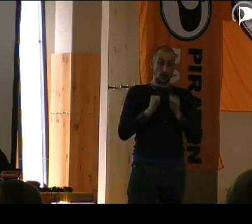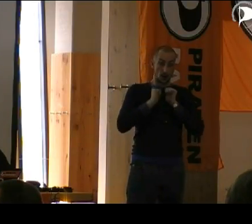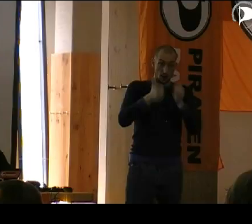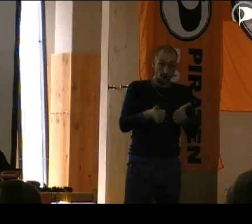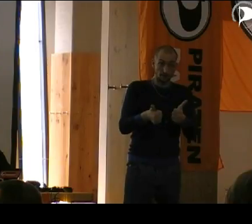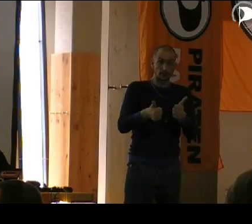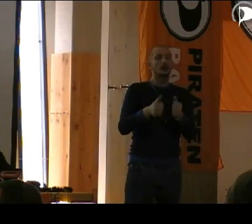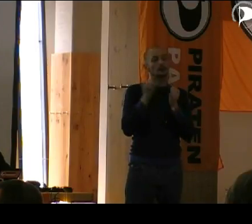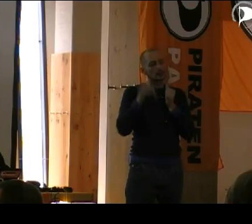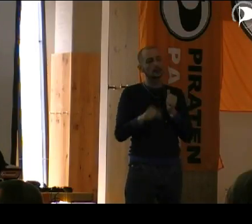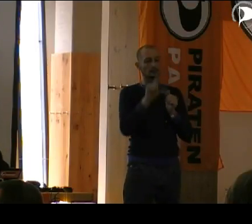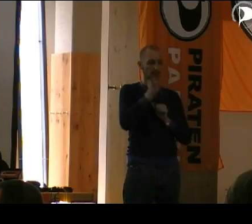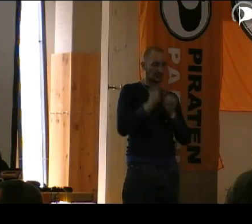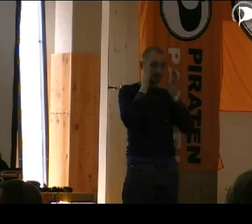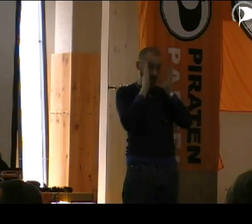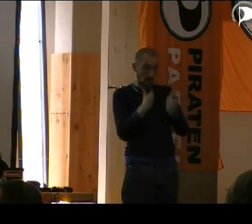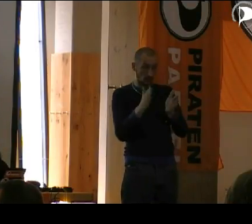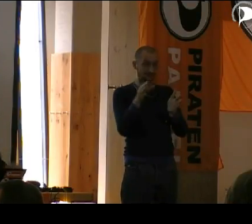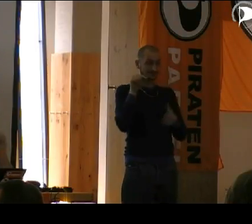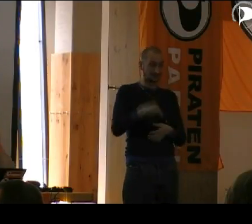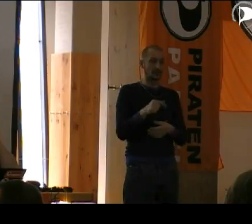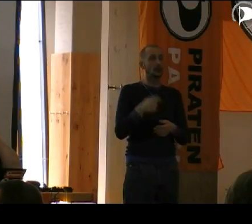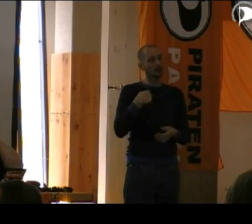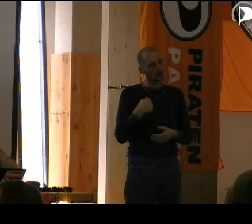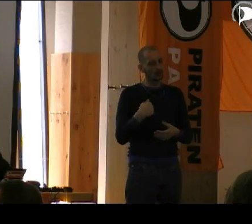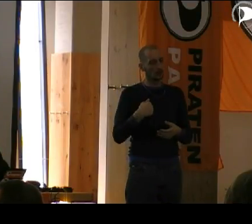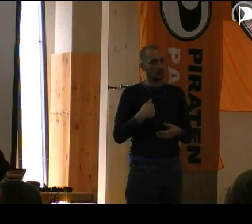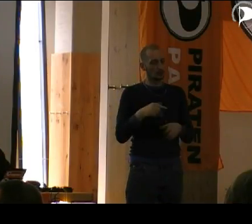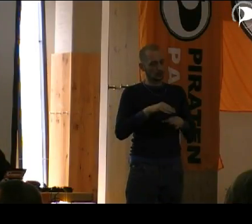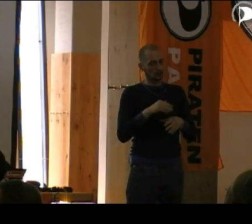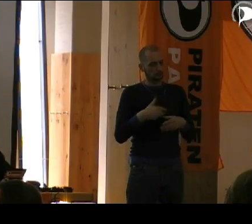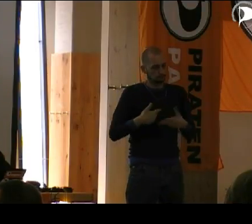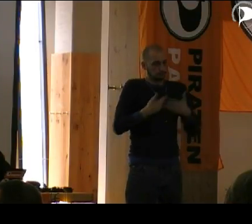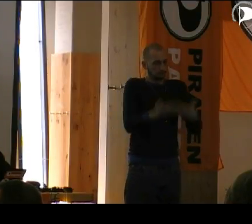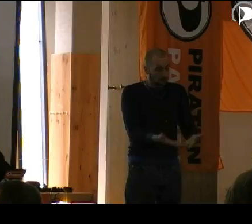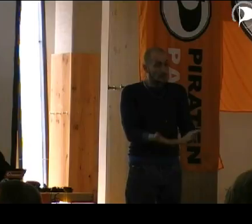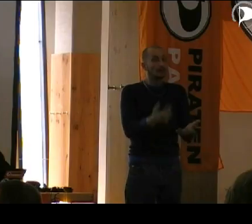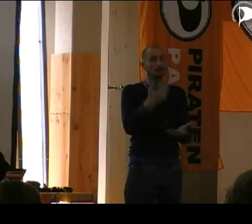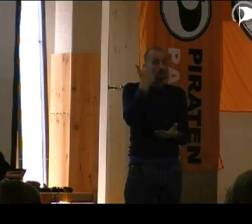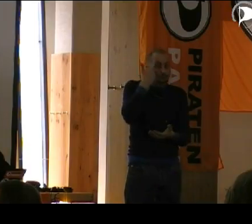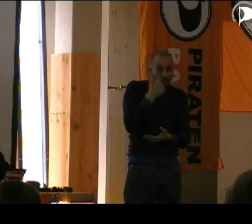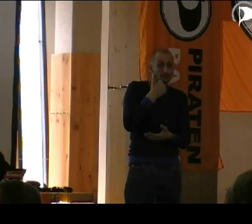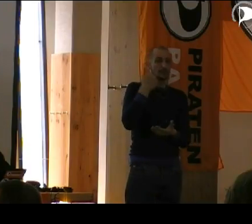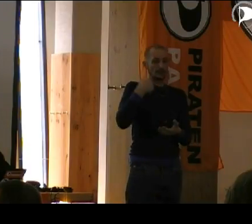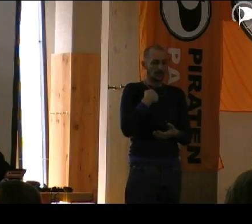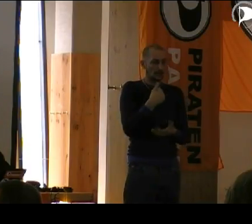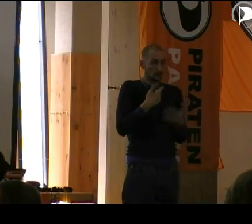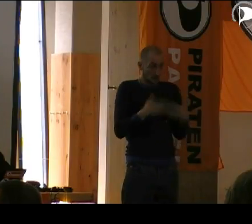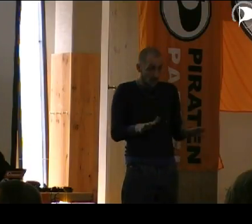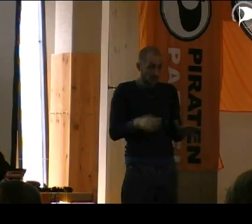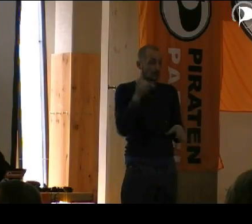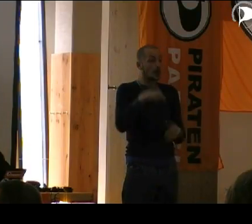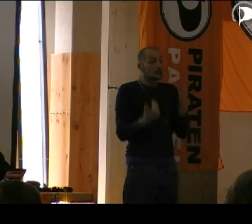stück weit vertrauen werde ich jetzt einfach auf den tisch legen und euch finden ich würde mich bereit erklären dem neuen